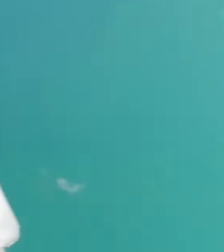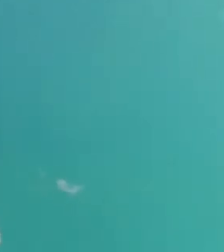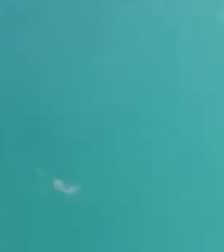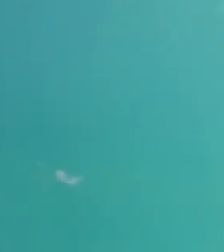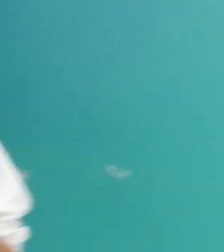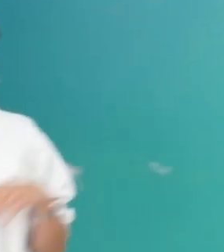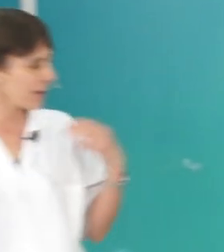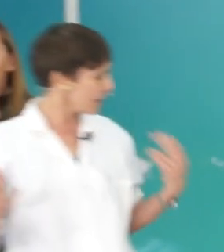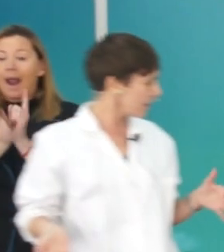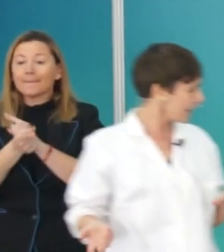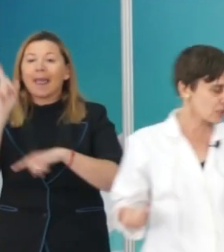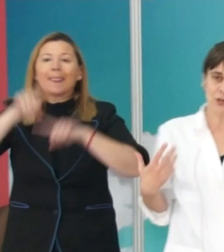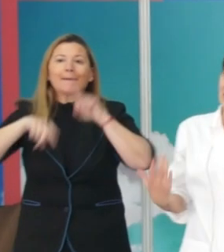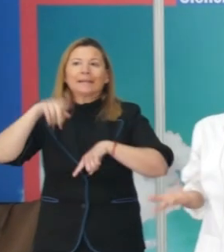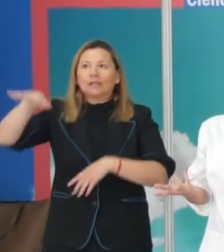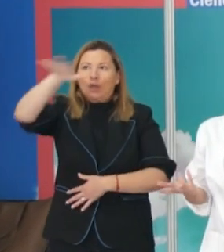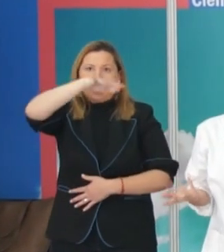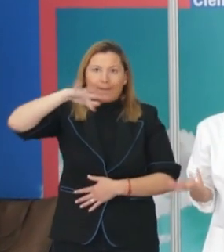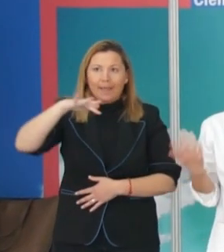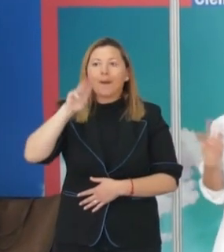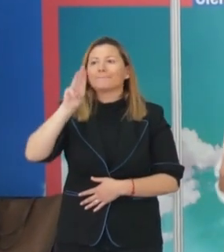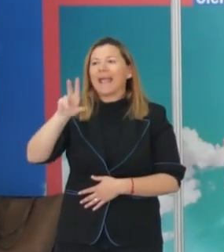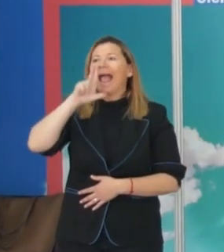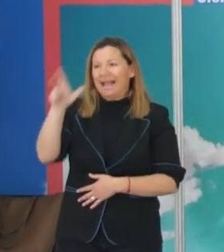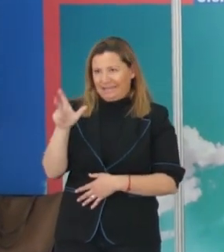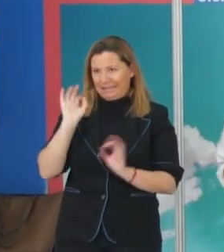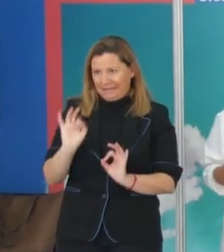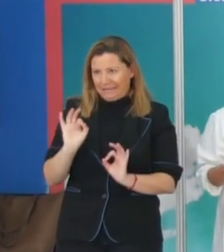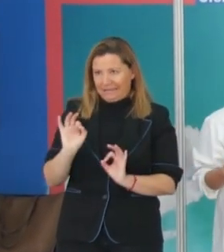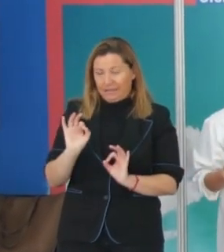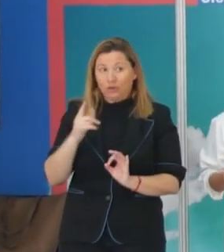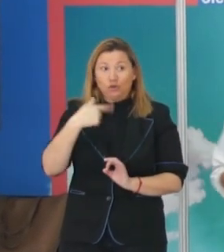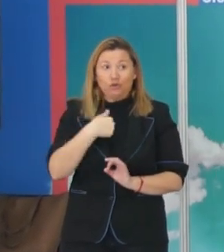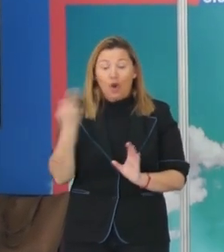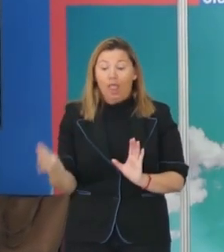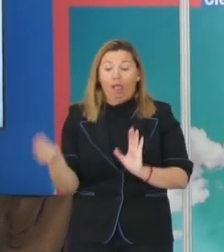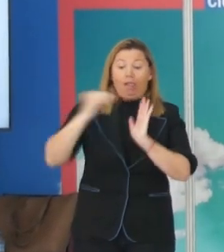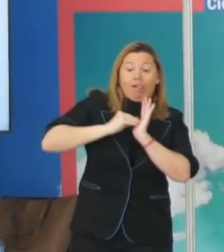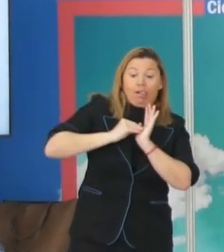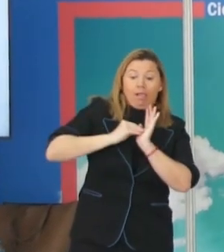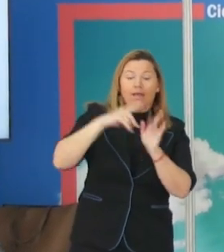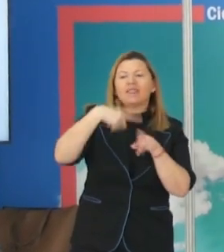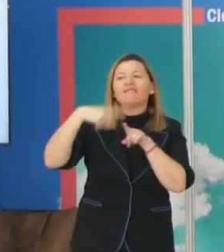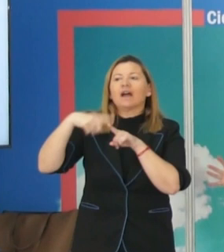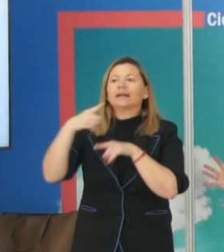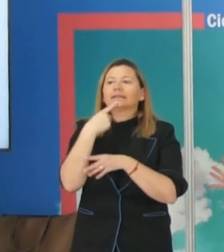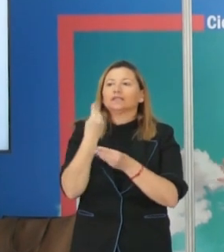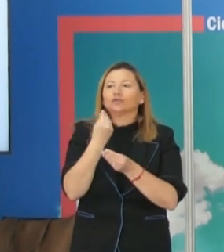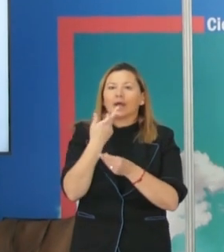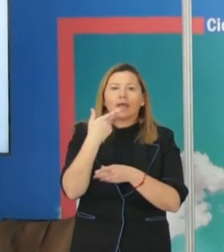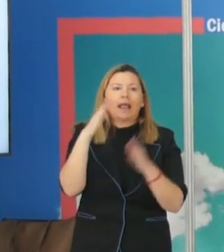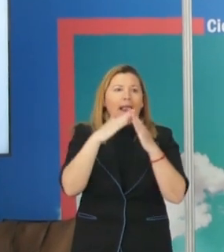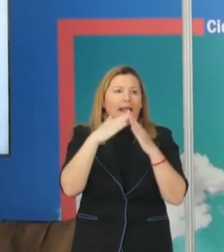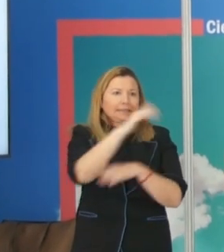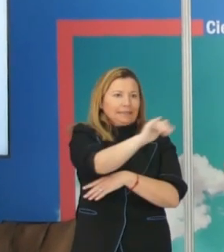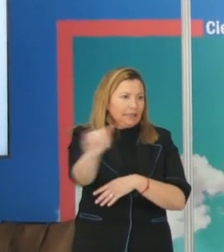de las condiciones del medio, en este caso el pH. Lo único que he hecho ha sido añadir distintas sustancias que tenéis en casa. Fijaros,